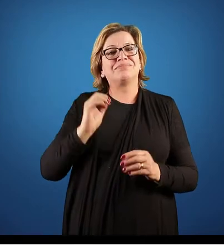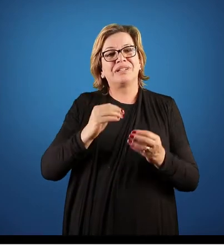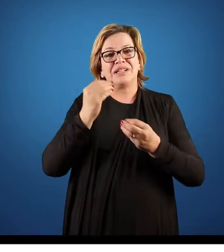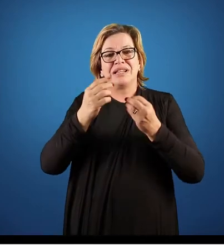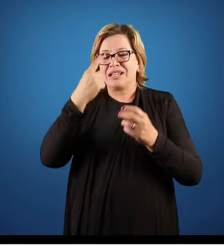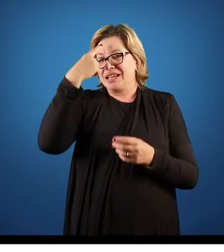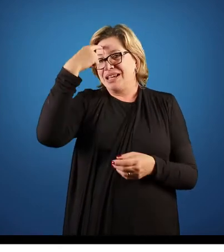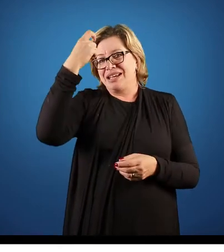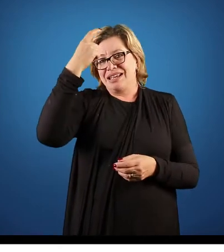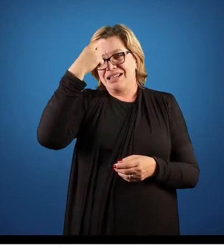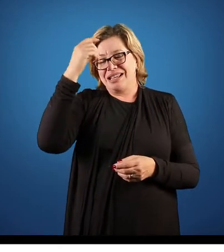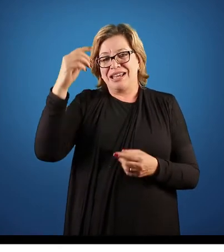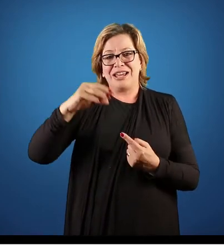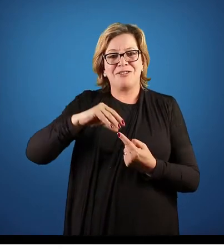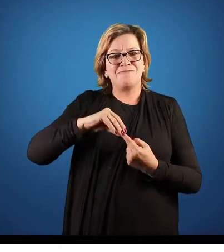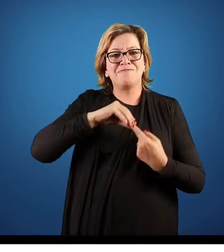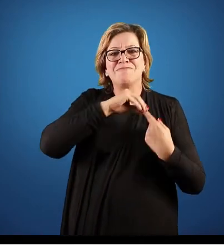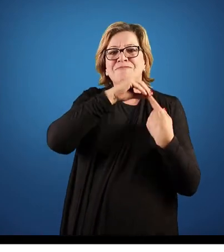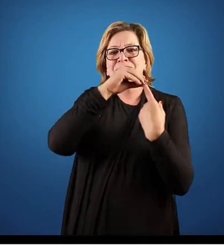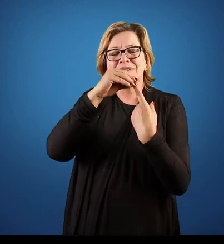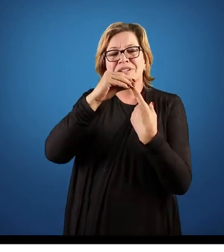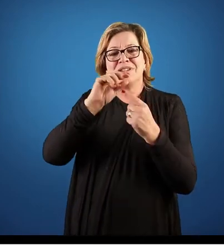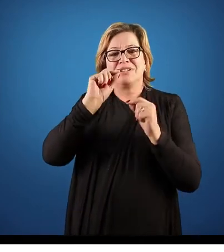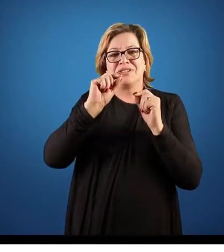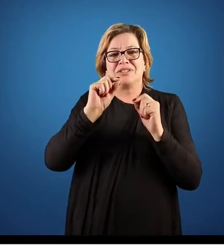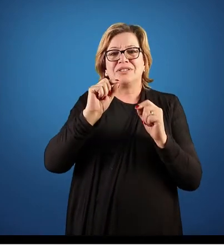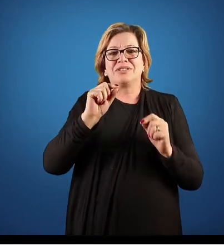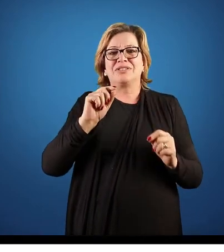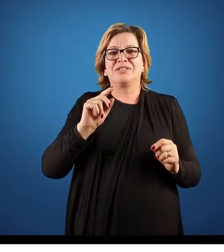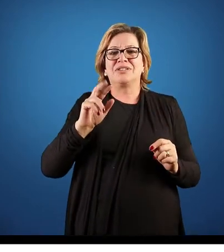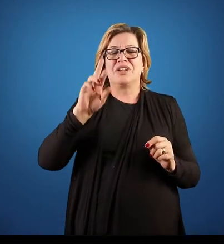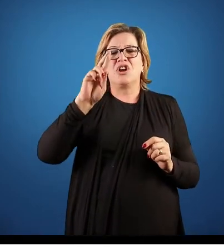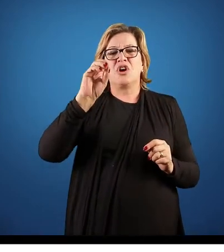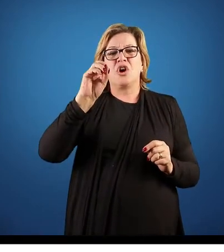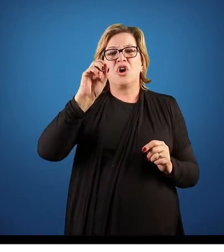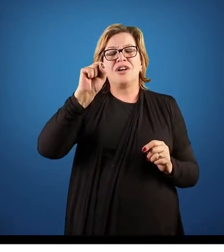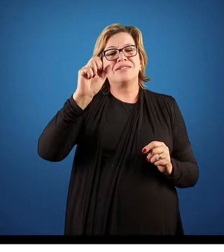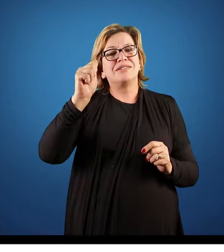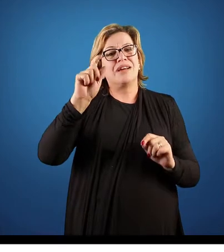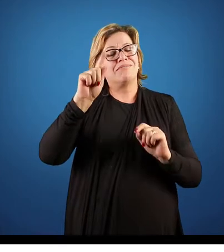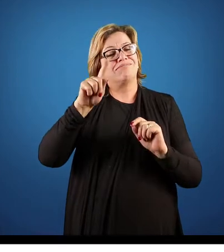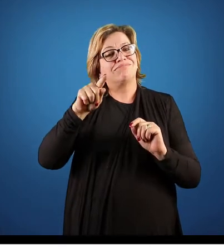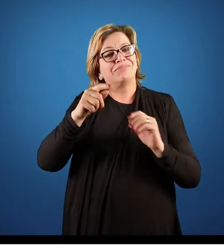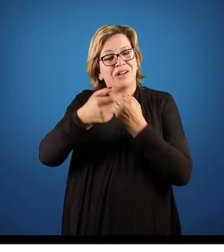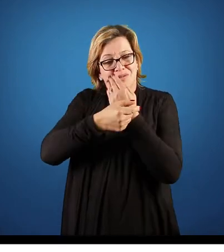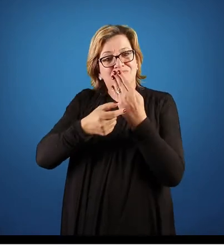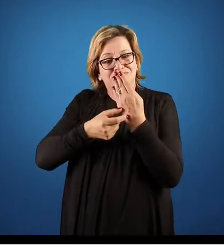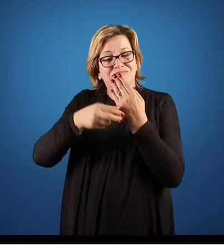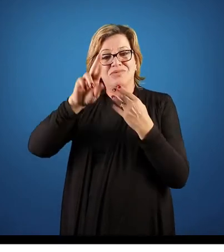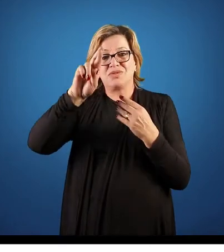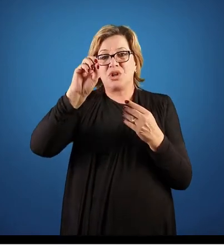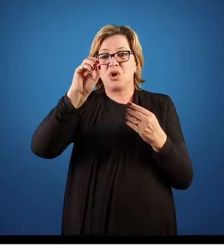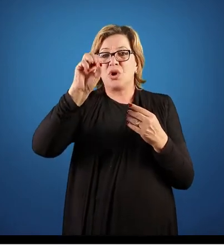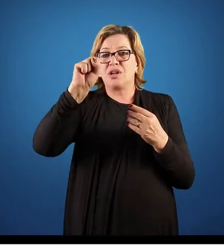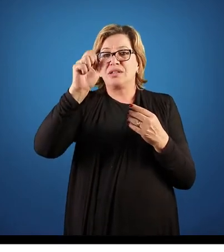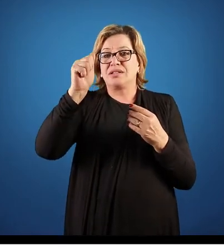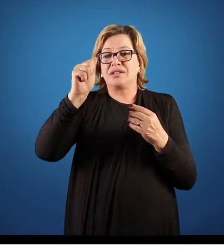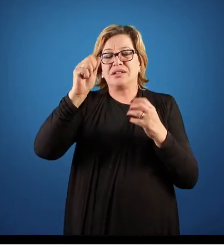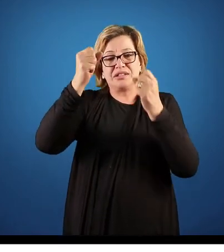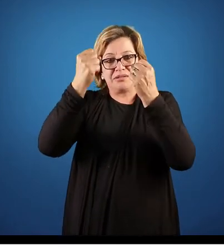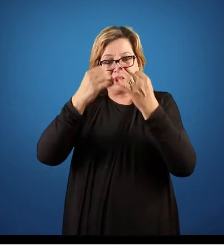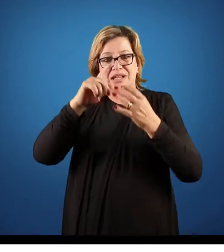ideia central de todo esse processo segundo rosa siqueira em 2000 é fazer com que isso seja uma estrutura molecular